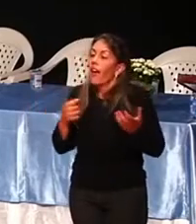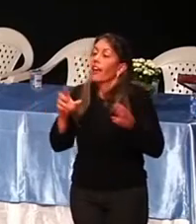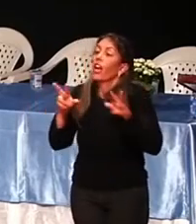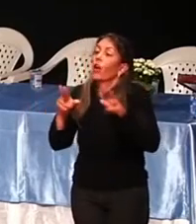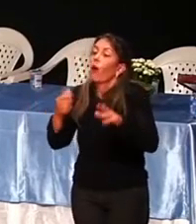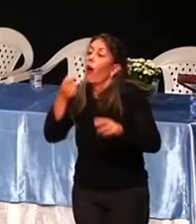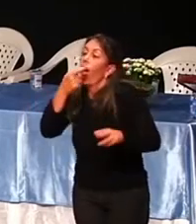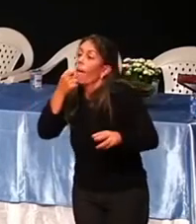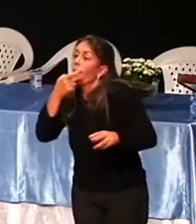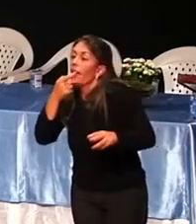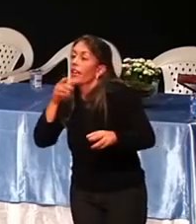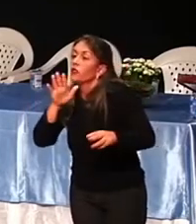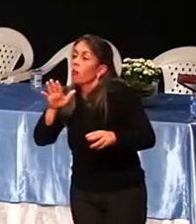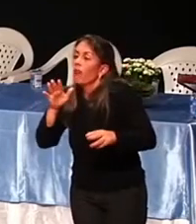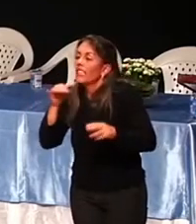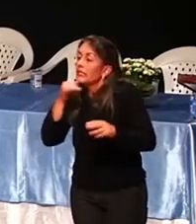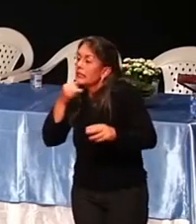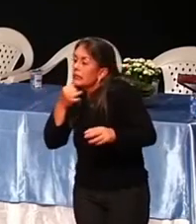saúde do ser humano, seca até os ossos.